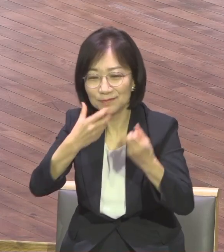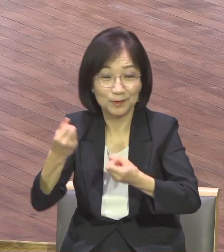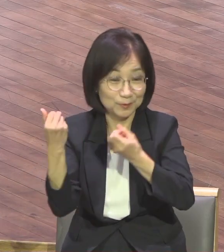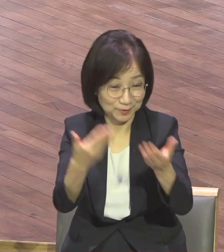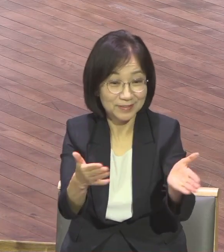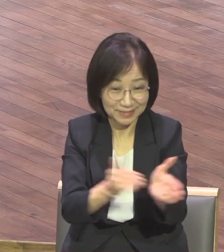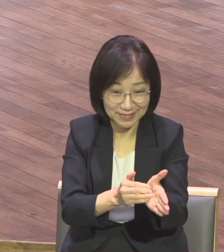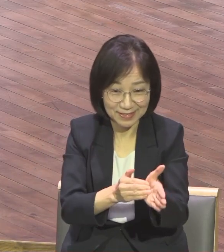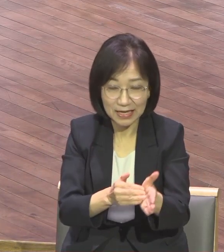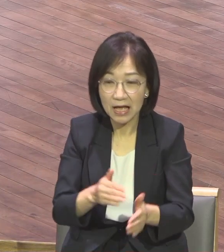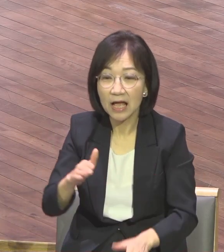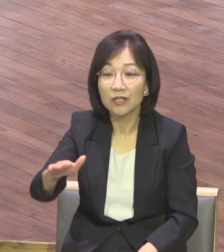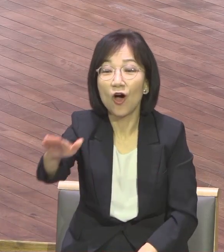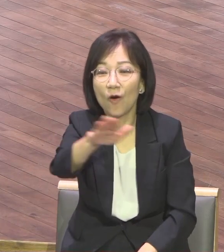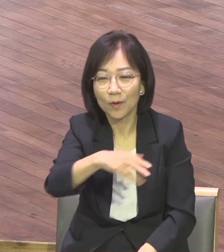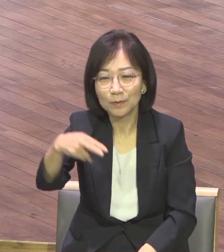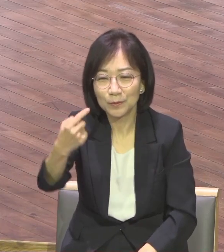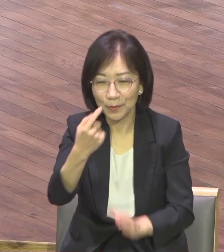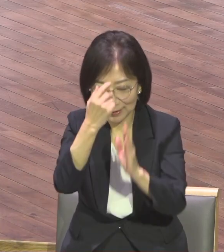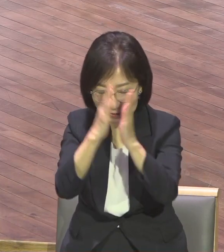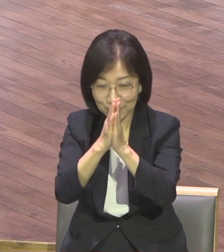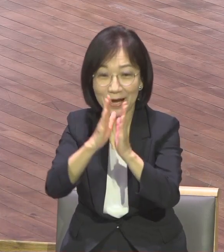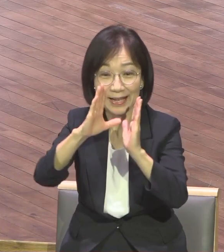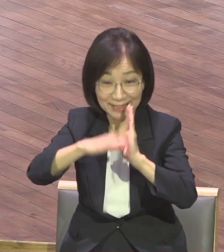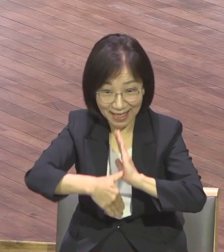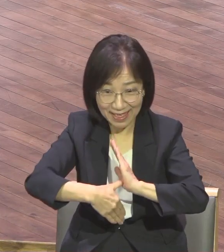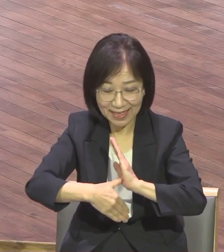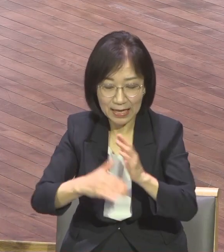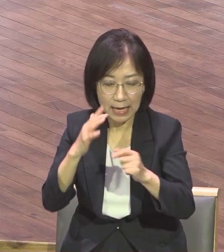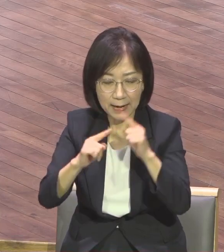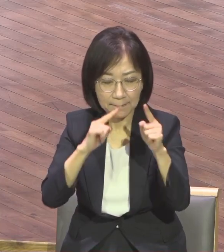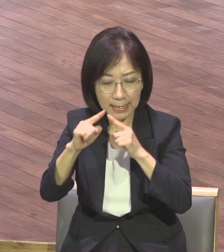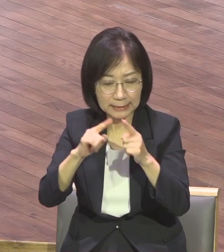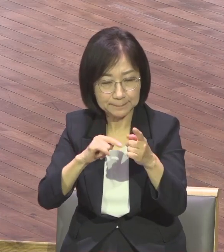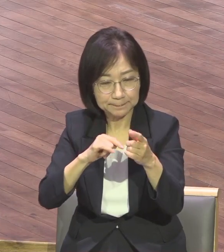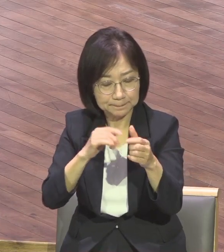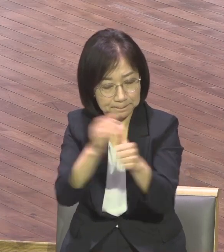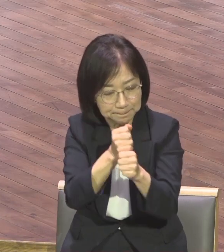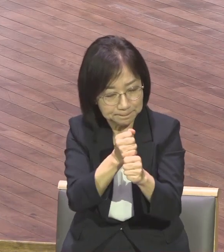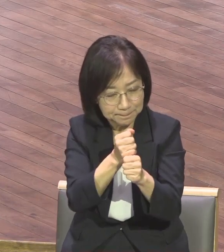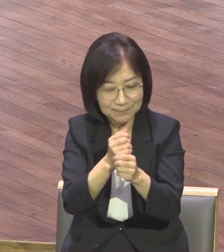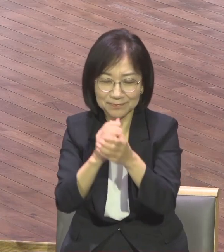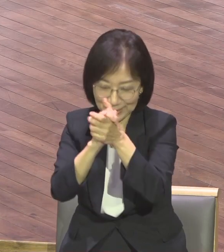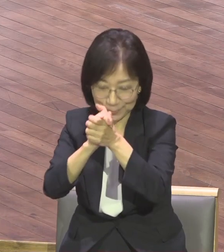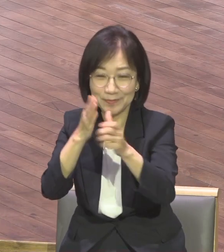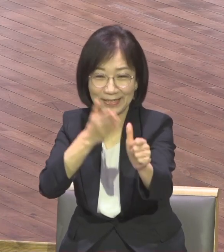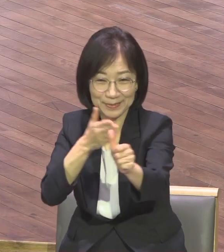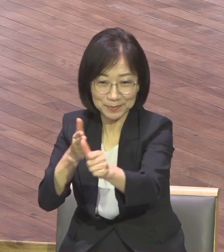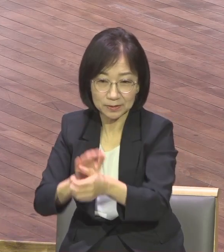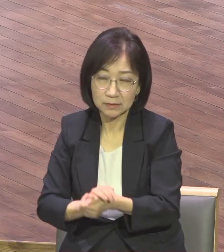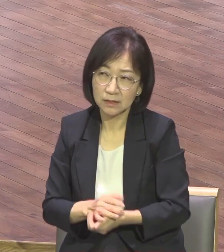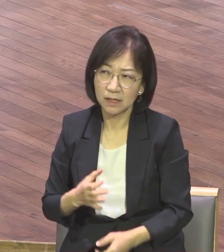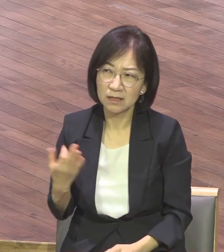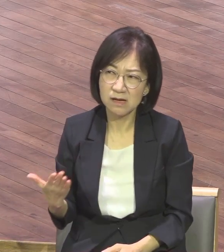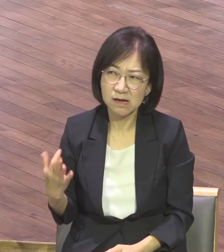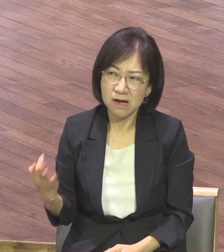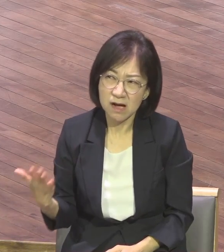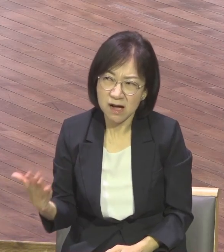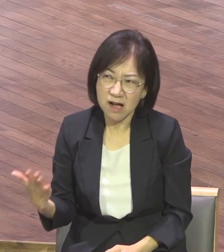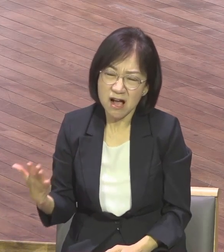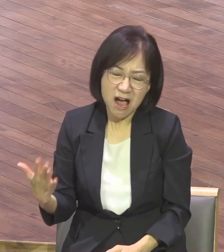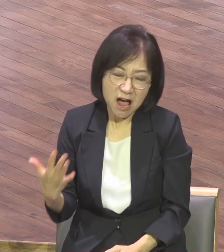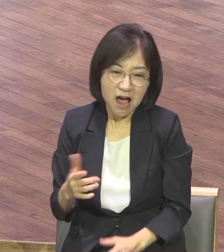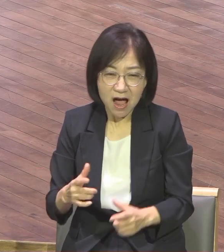말씀 따라 하시기 바랍니다. 밤새 철학기도 해본들 내 동기 야망 가지고 밤새 금식해본들